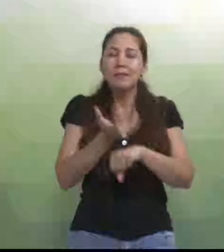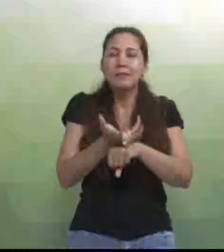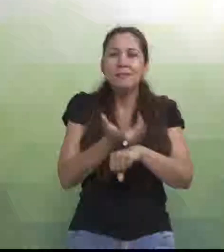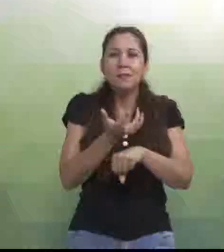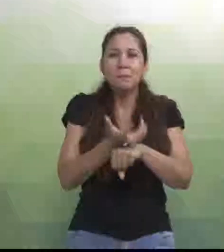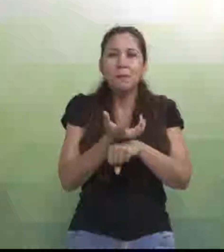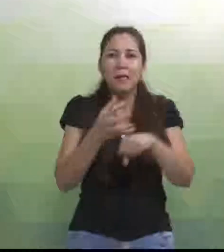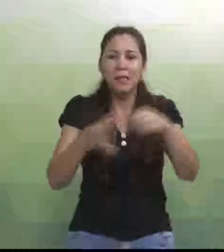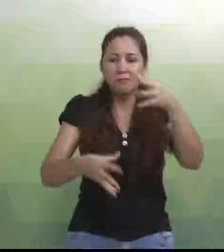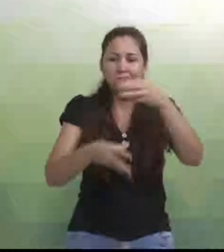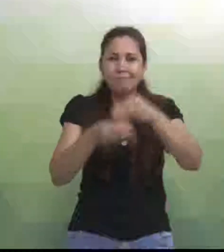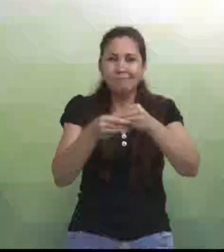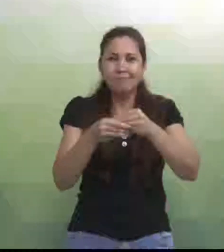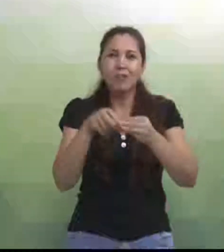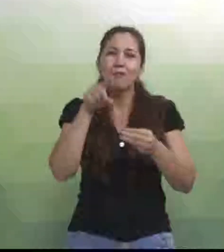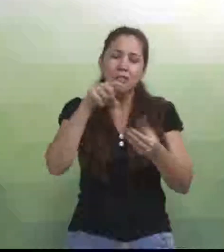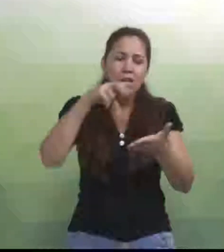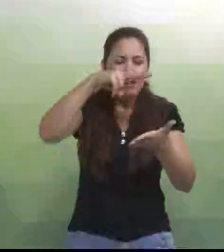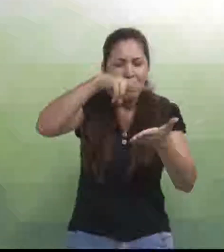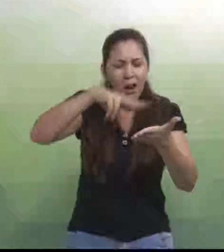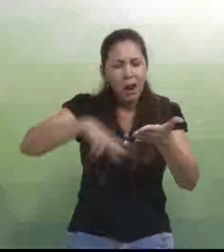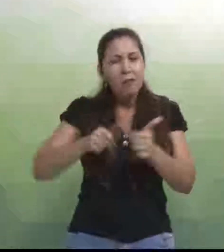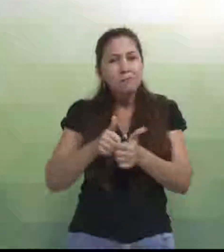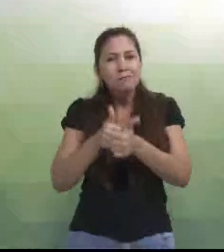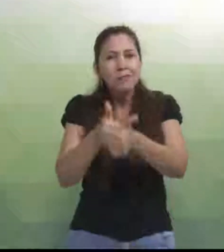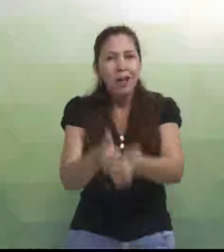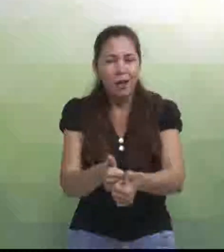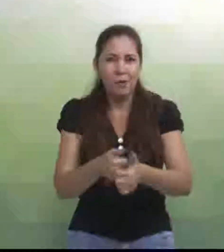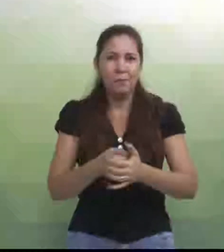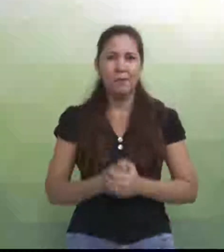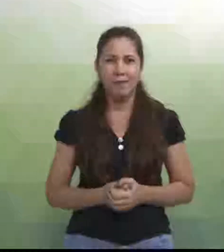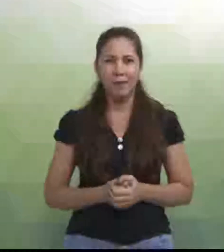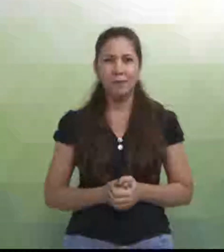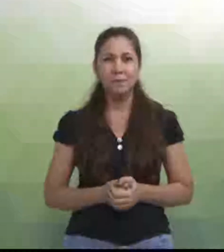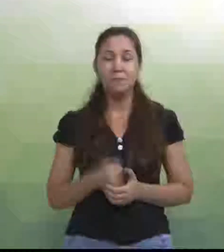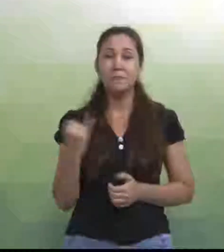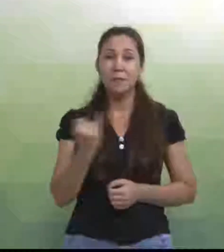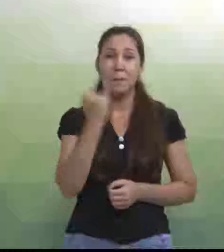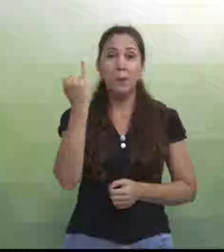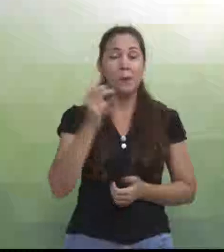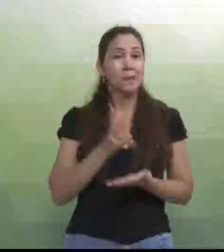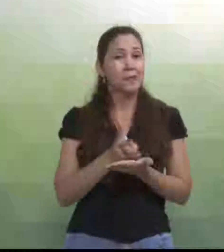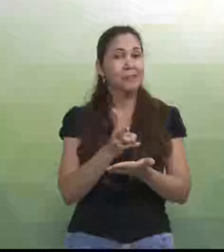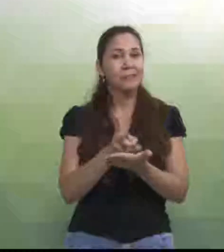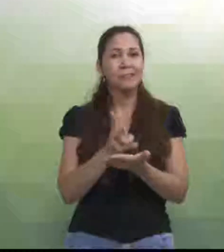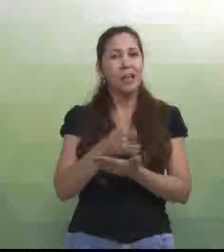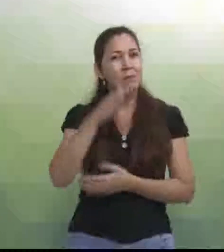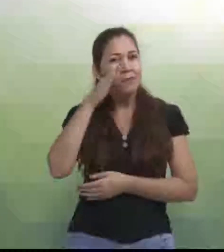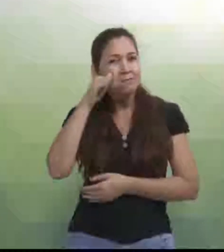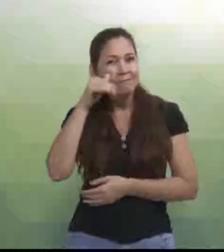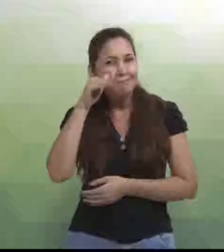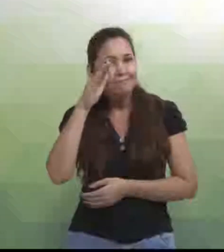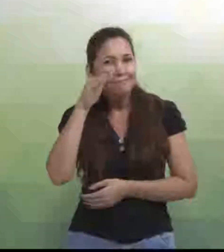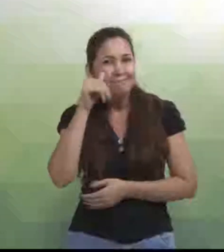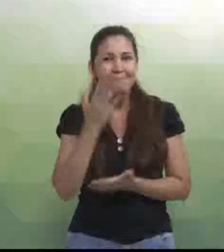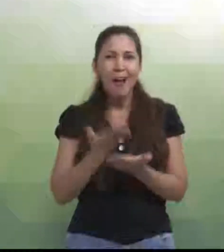teremos o material complementar para que vocês possam acompanhar a disciplina. Então, sempre fiquem atentos e acompanhem as